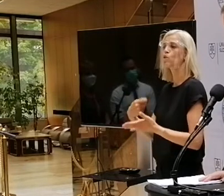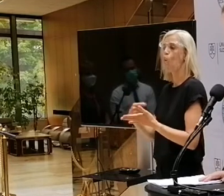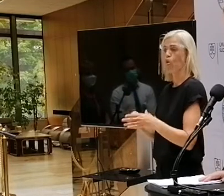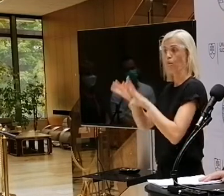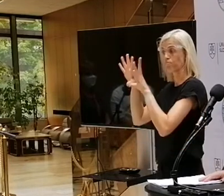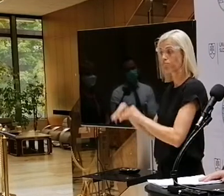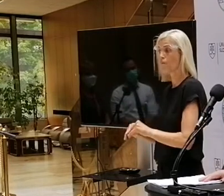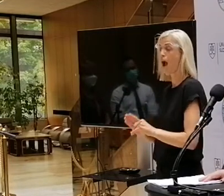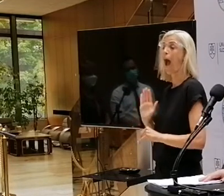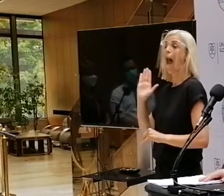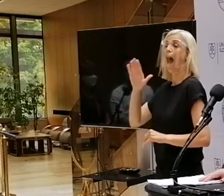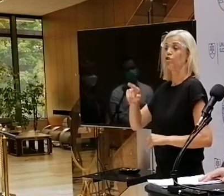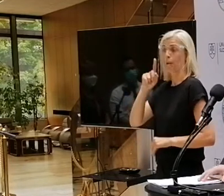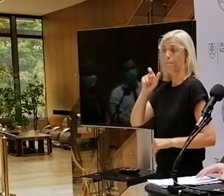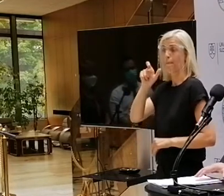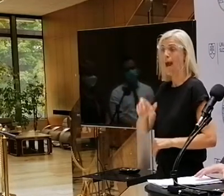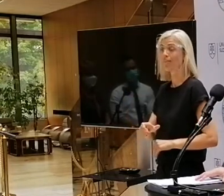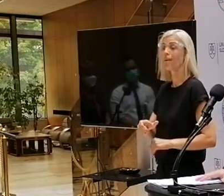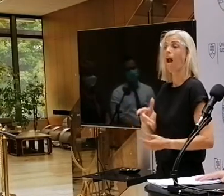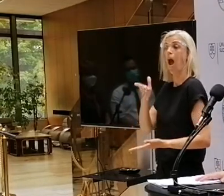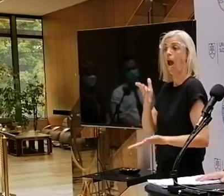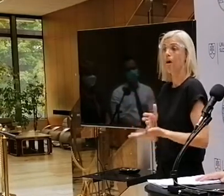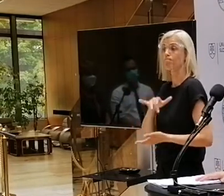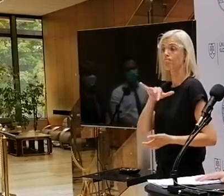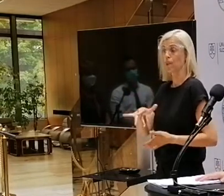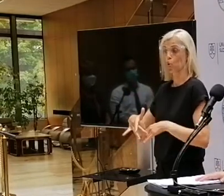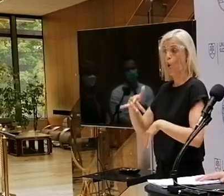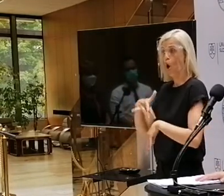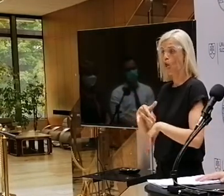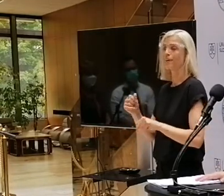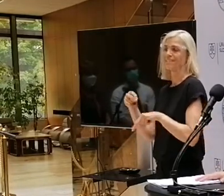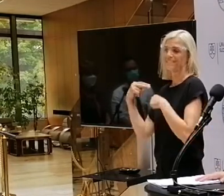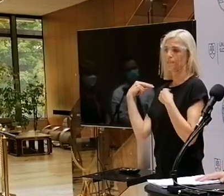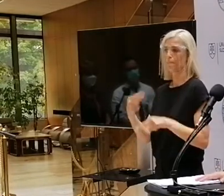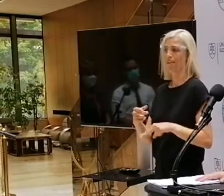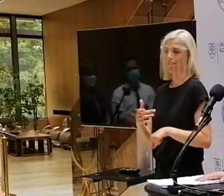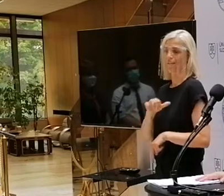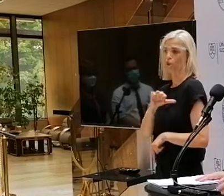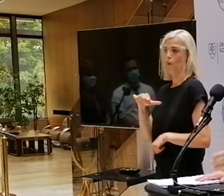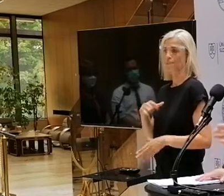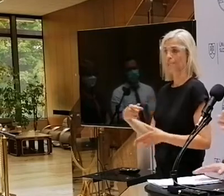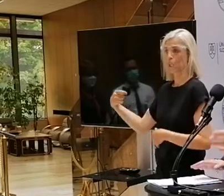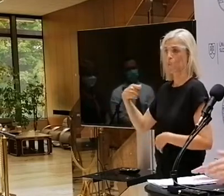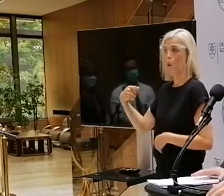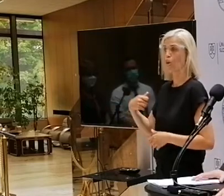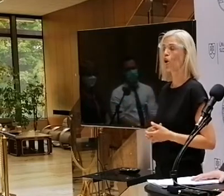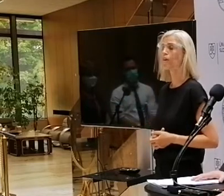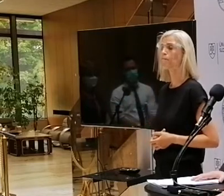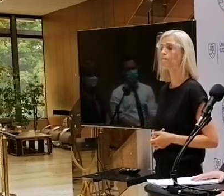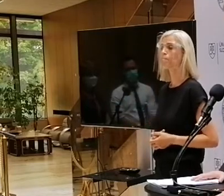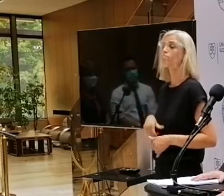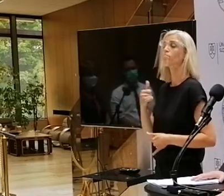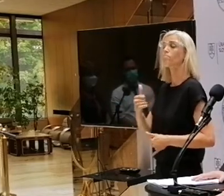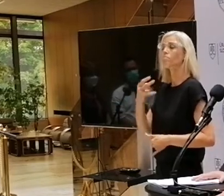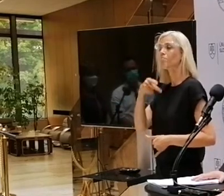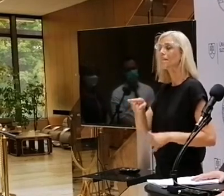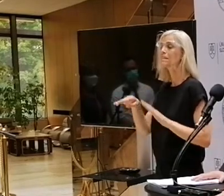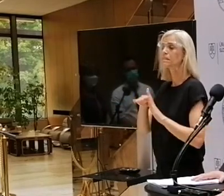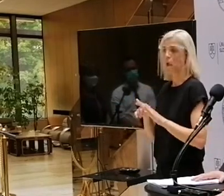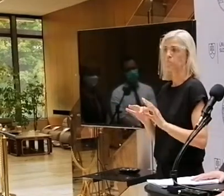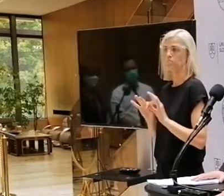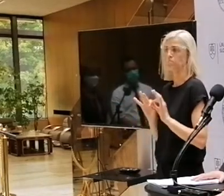vek. Zatiaľ sa nazdávame, že takáto zákonná úprava je správna. Pokiaľ by boli k tomu podnety, môžeme sa tým